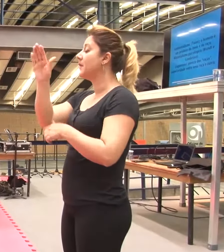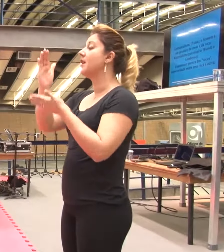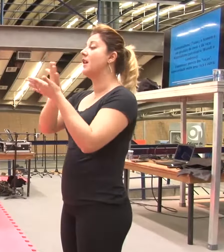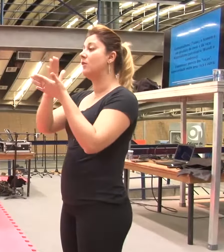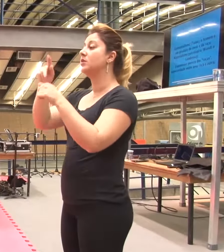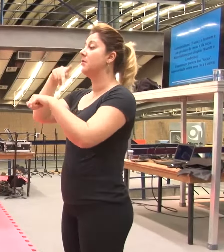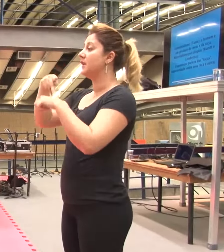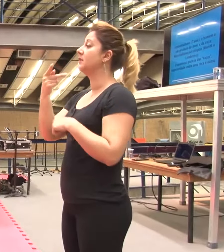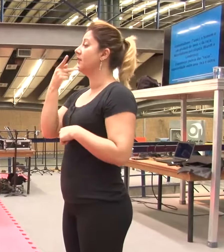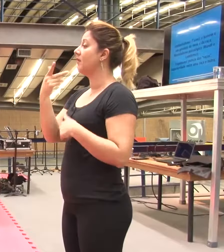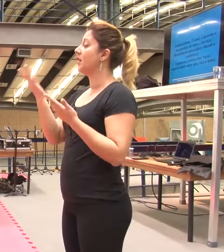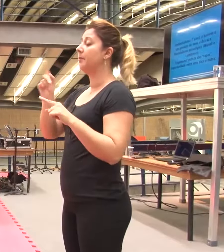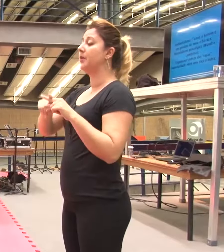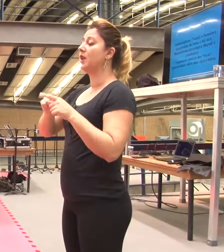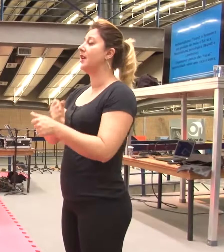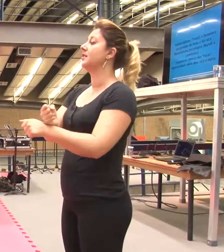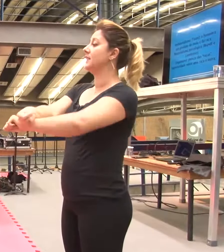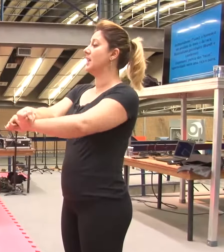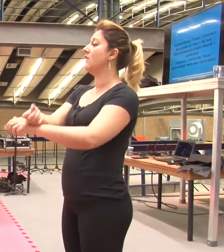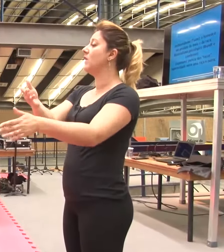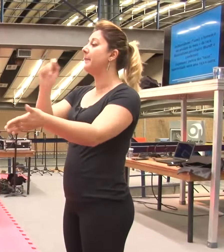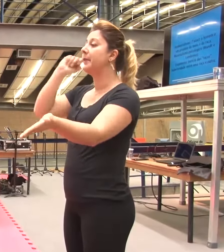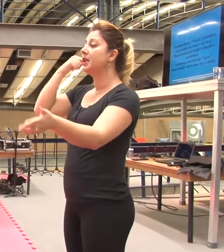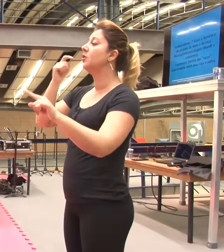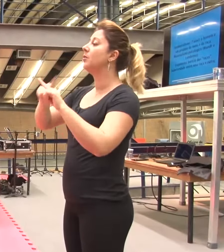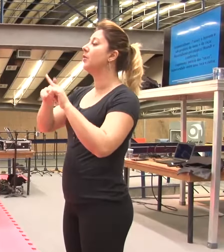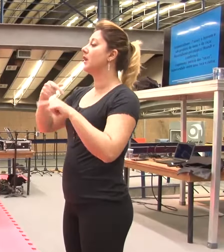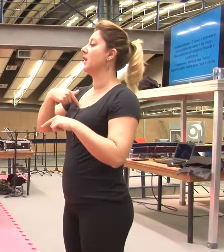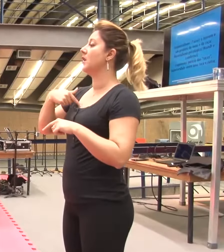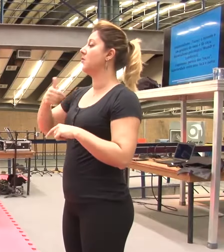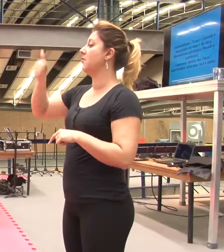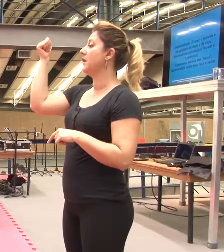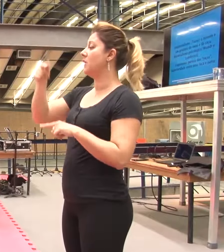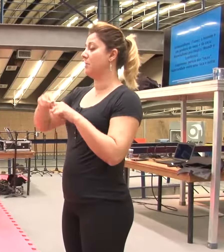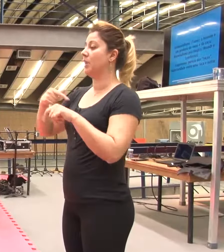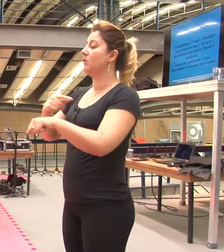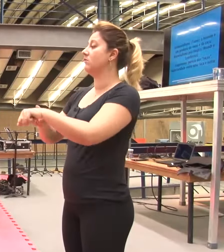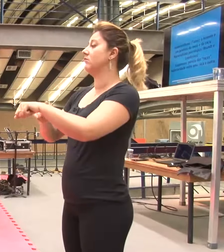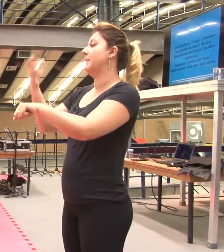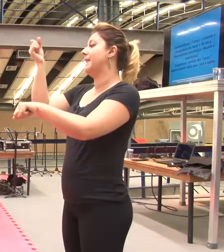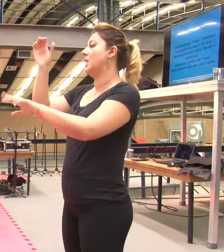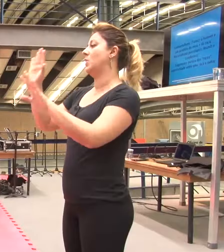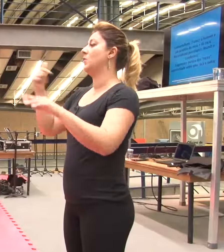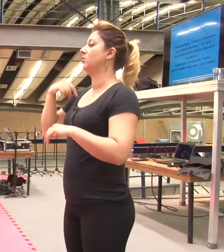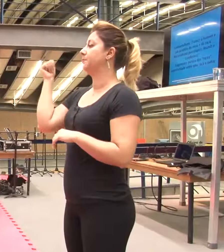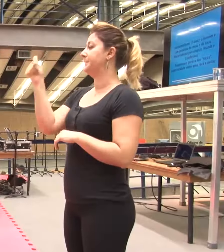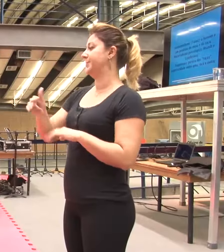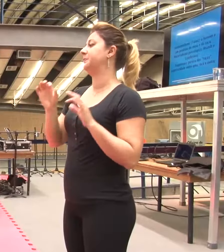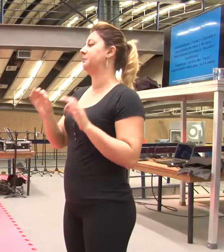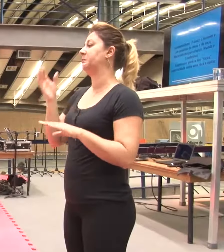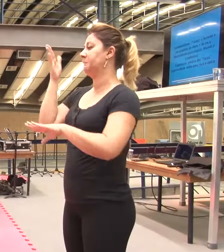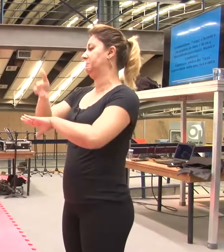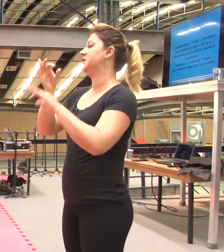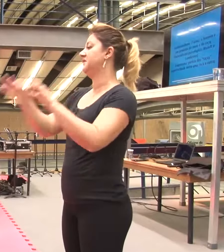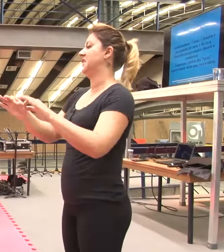justificar o domínio sobre outras populações, né? Quando eu falo aqui